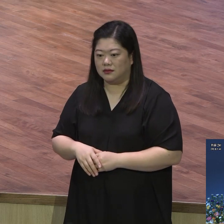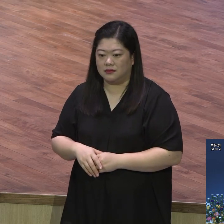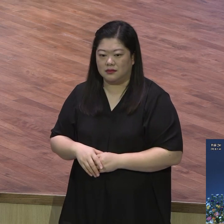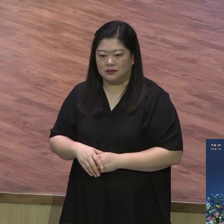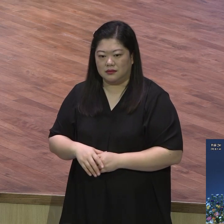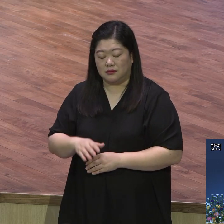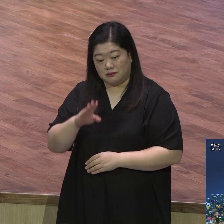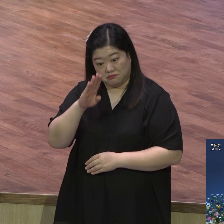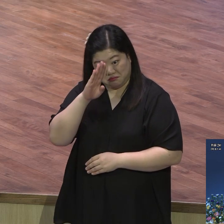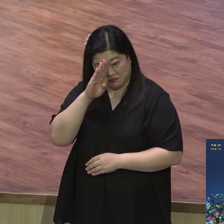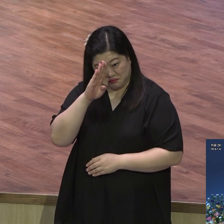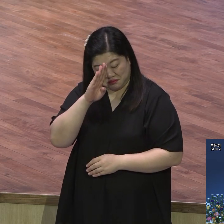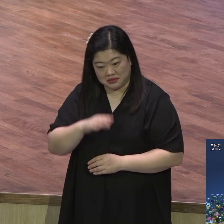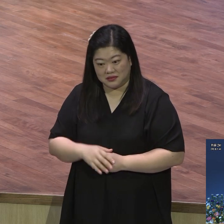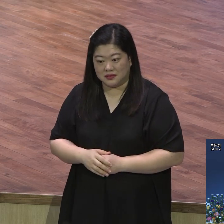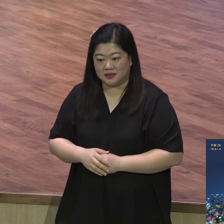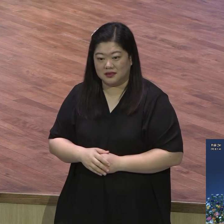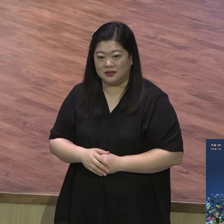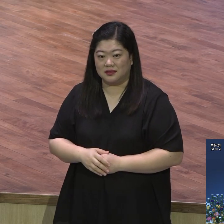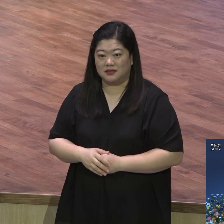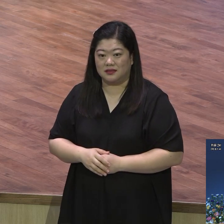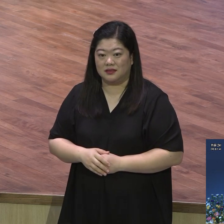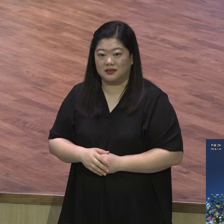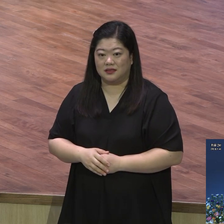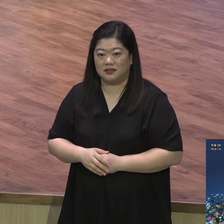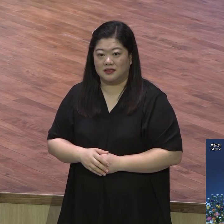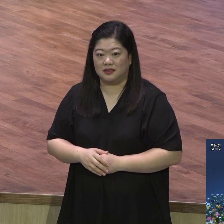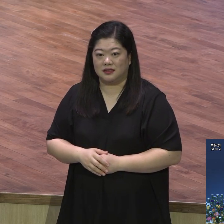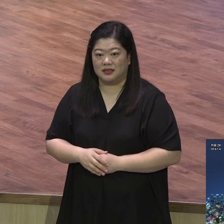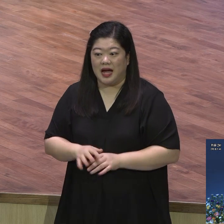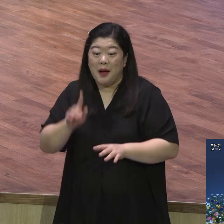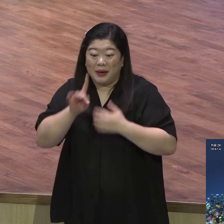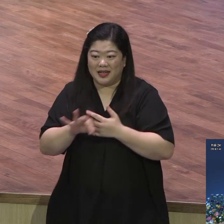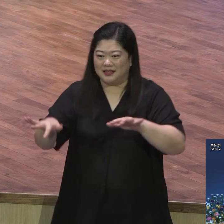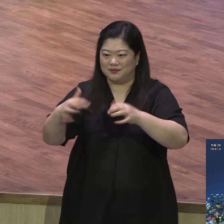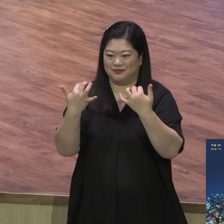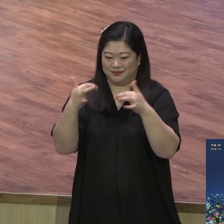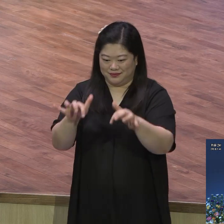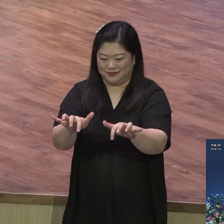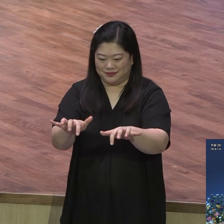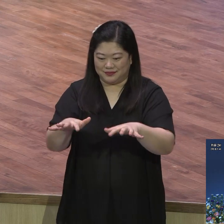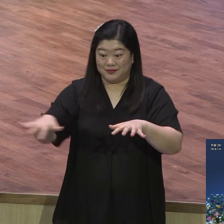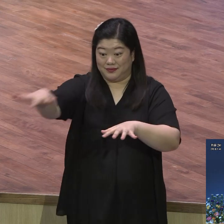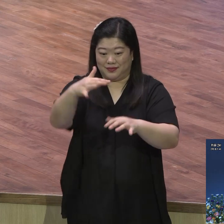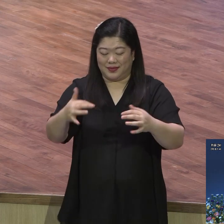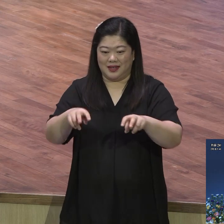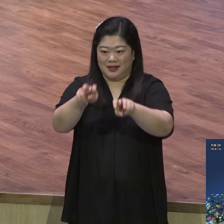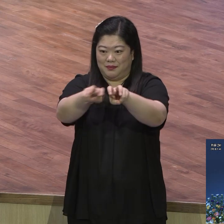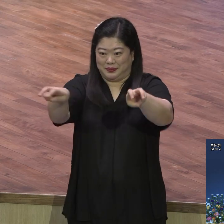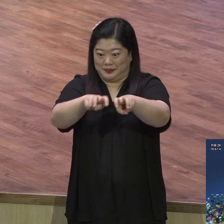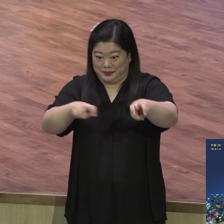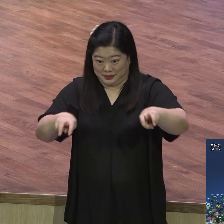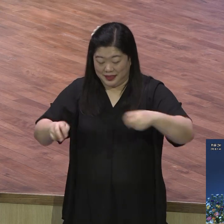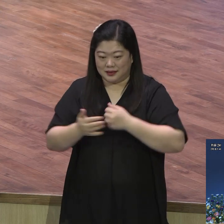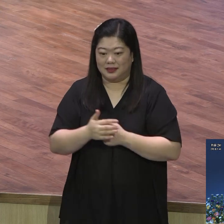예배 드리다가 한 사람이 지금 나갔다고 내가 그 바람에 정신이 혼란하고 확 오픈 거예요. 계속 못 앉아 있는 병.